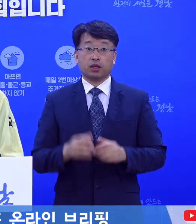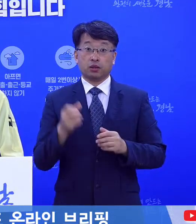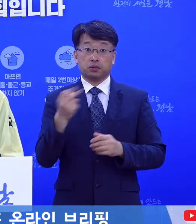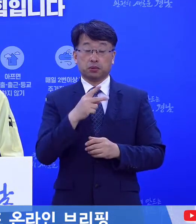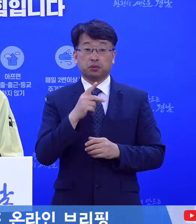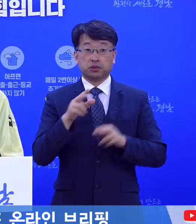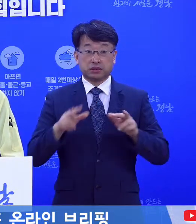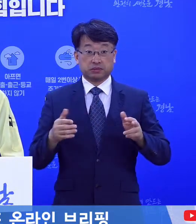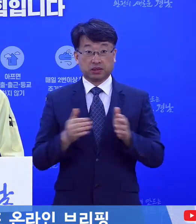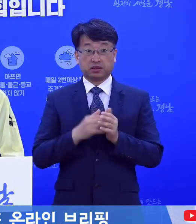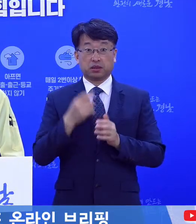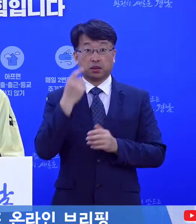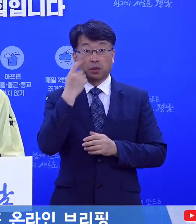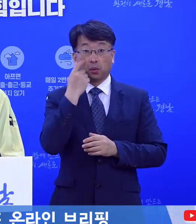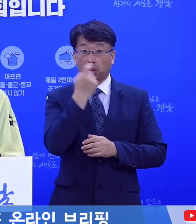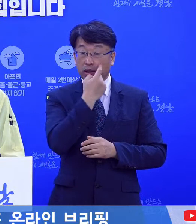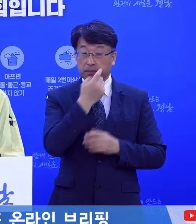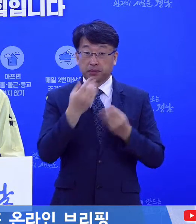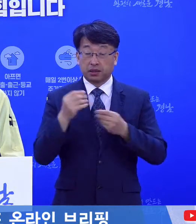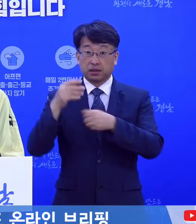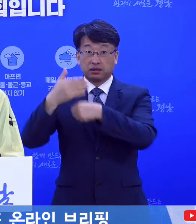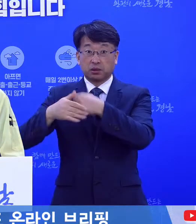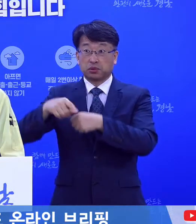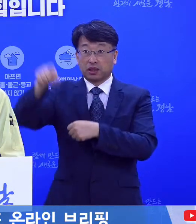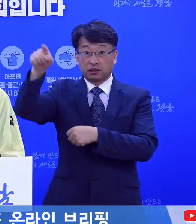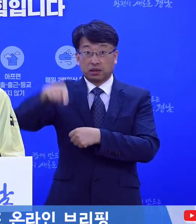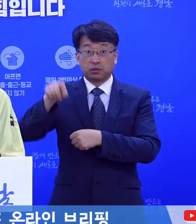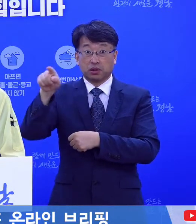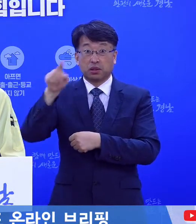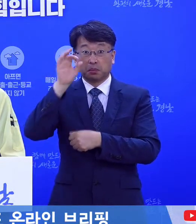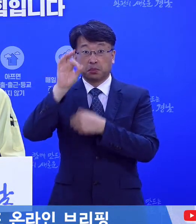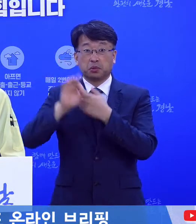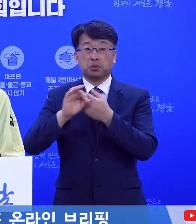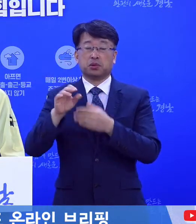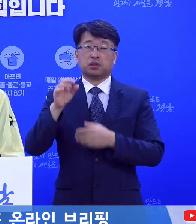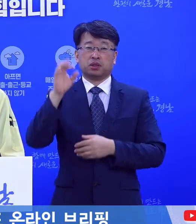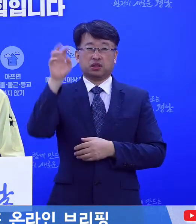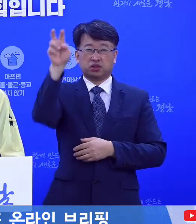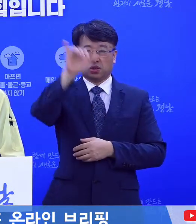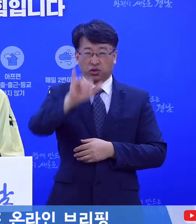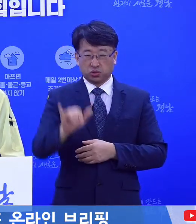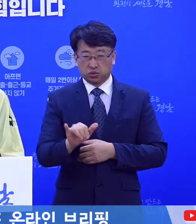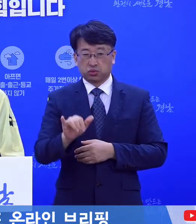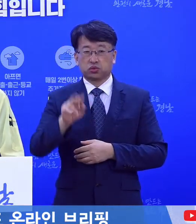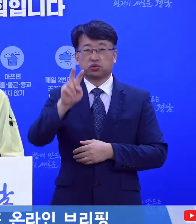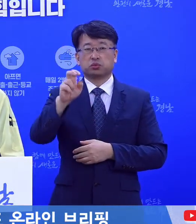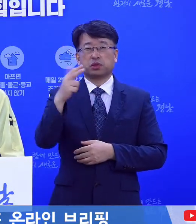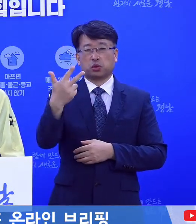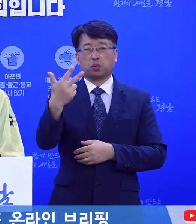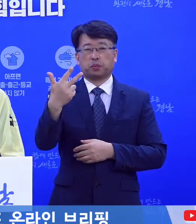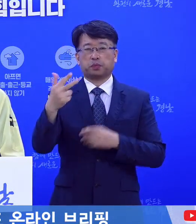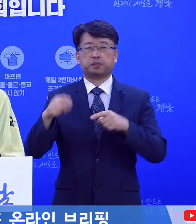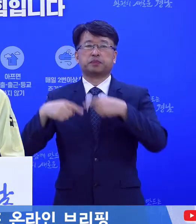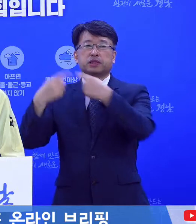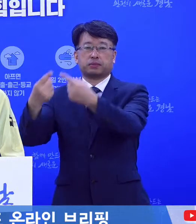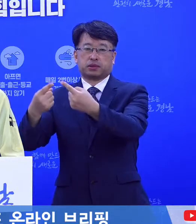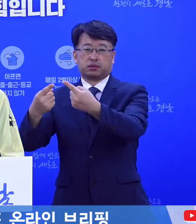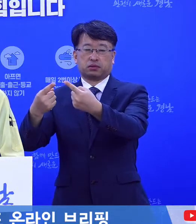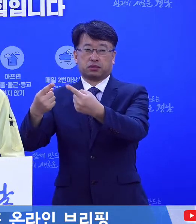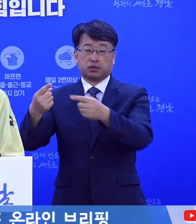참고로 지금까지 확인된 대구 건강식품 판매 모임에는 전국에서 27명이 참석했고, 이